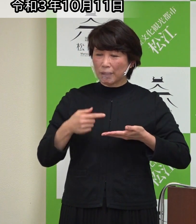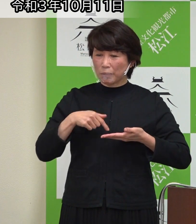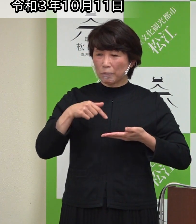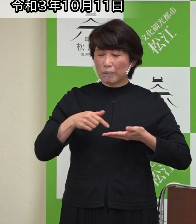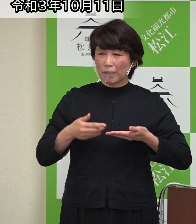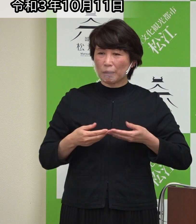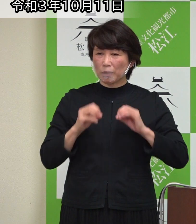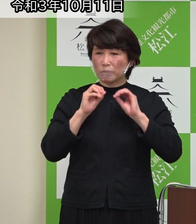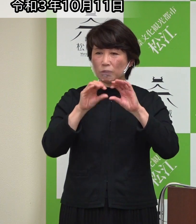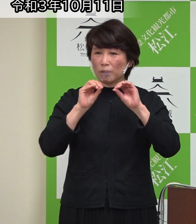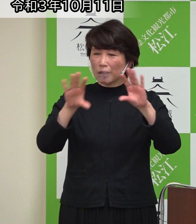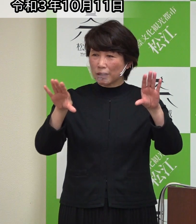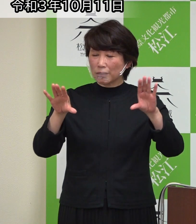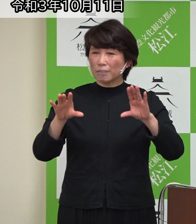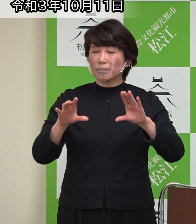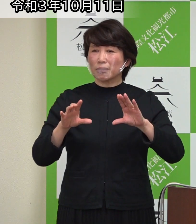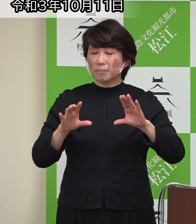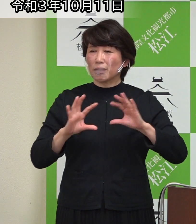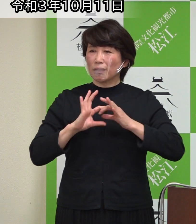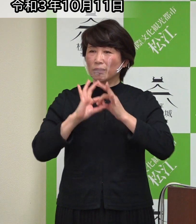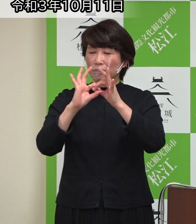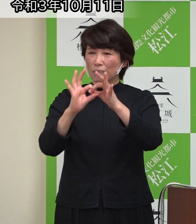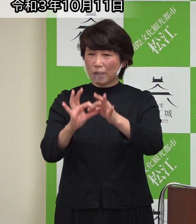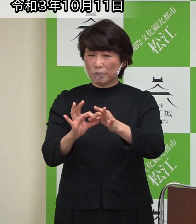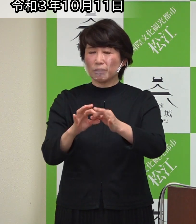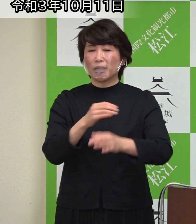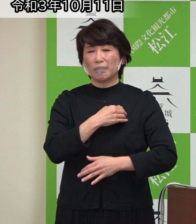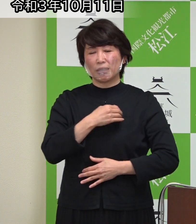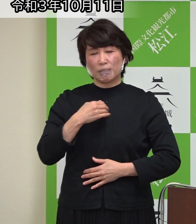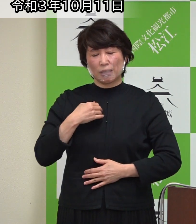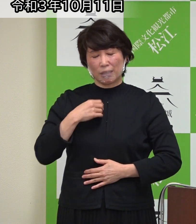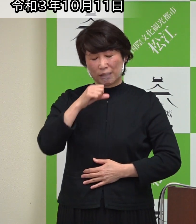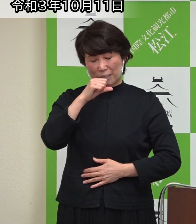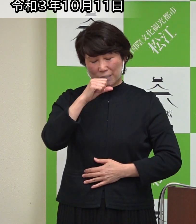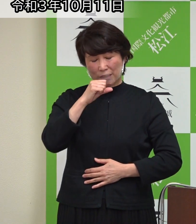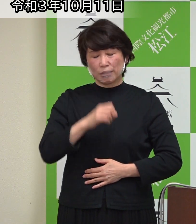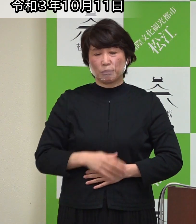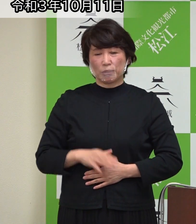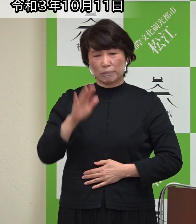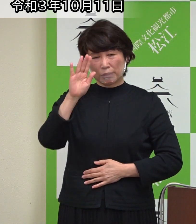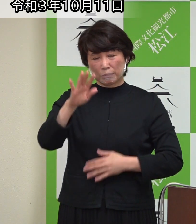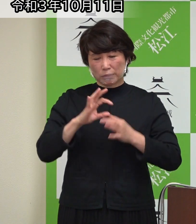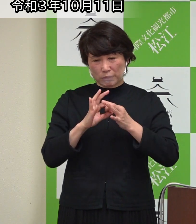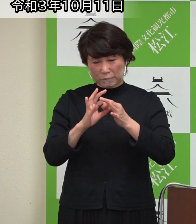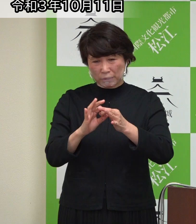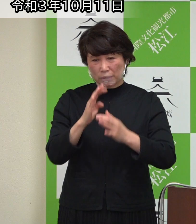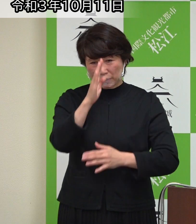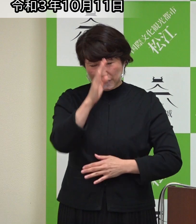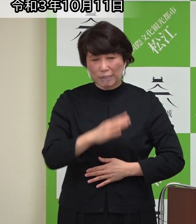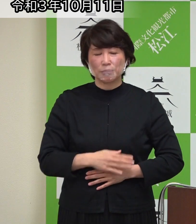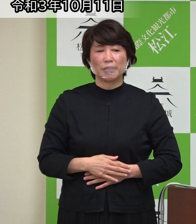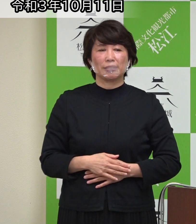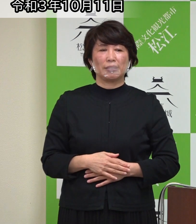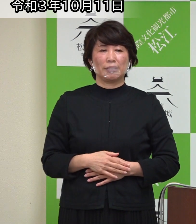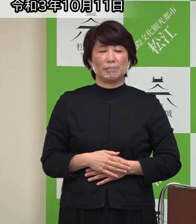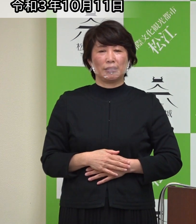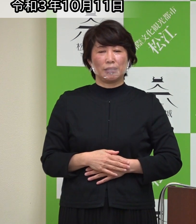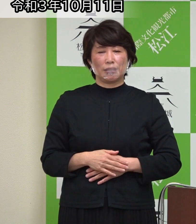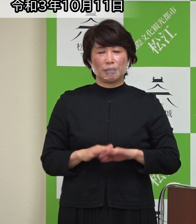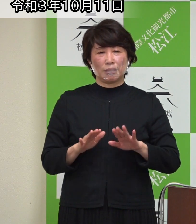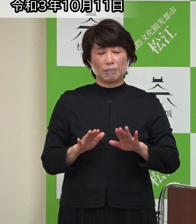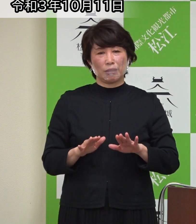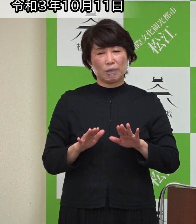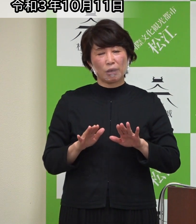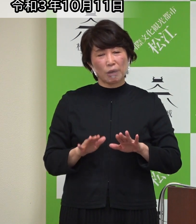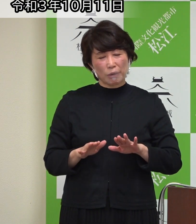ただきますので、それもまたつないでいただく役割もぜひ果たしていただければと思っておりますので、引き続きよろしくお願いします。 本日は